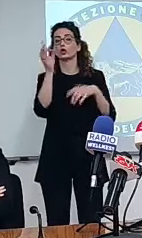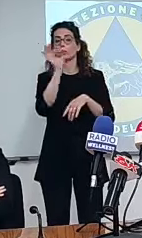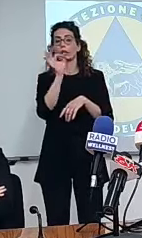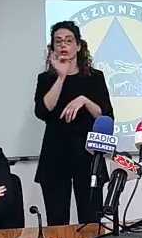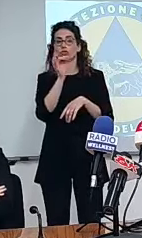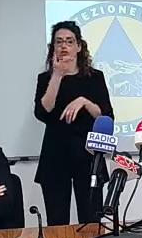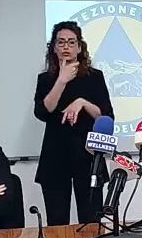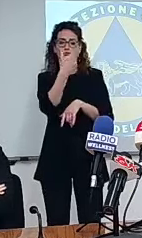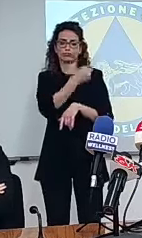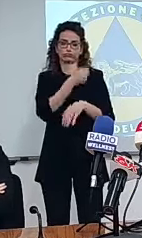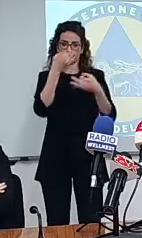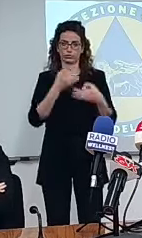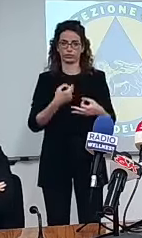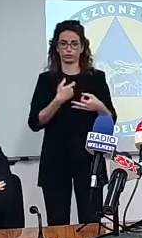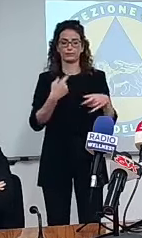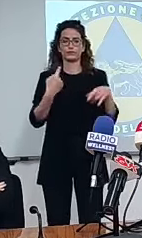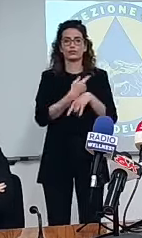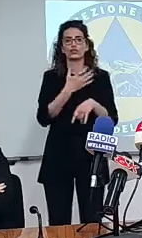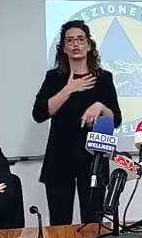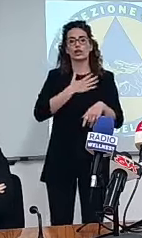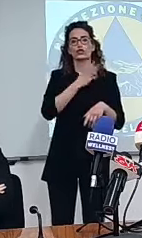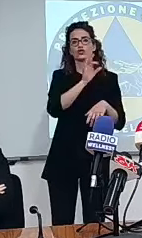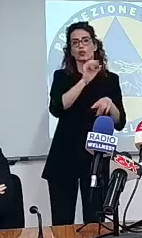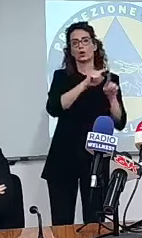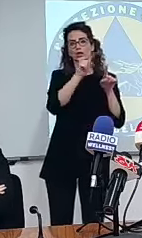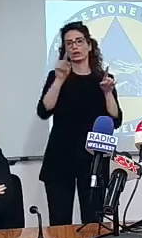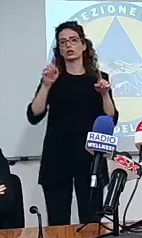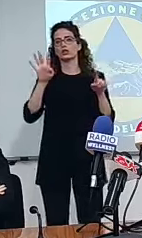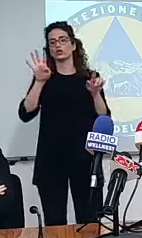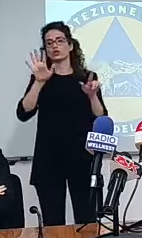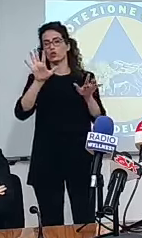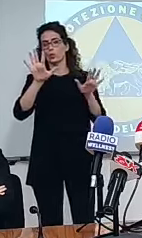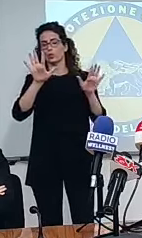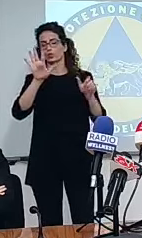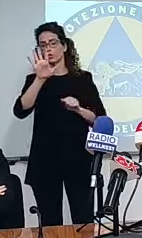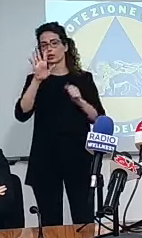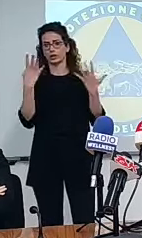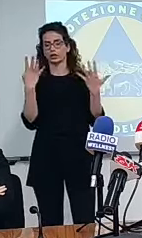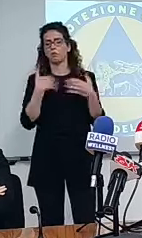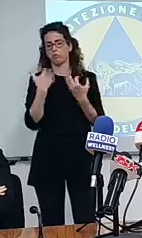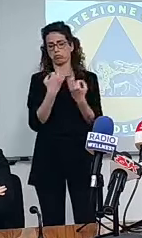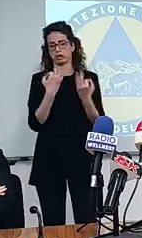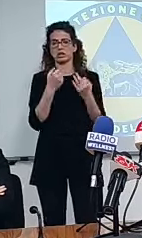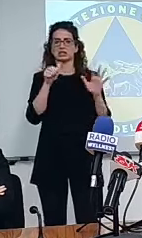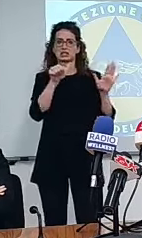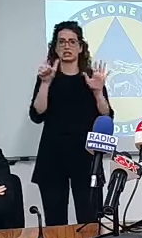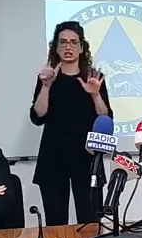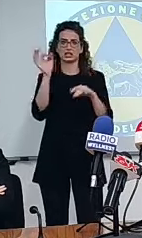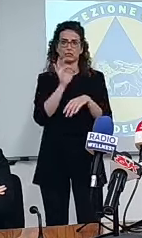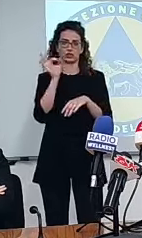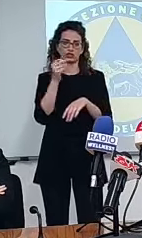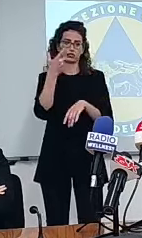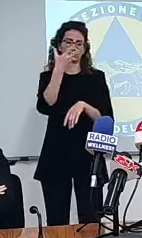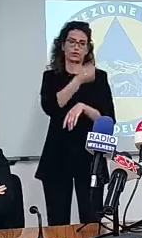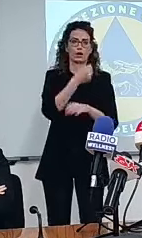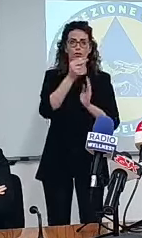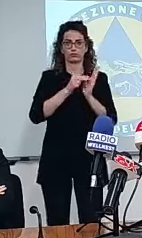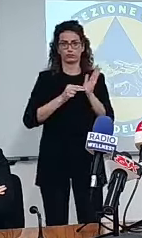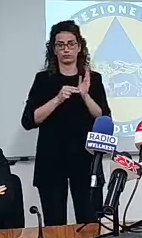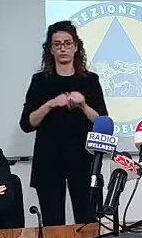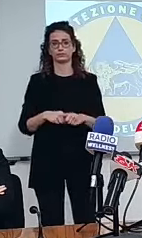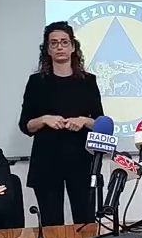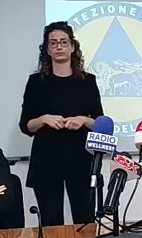vaccinato. Dai 50 ai 59, bene, 66% tra vaccinati e prenotati.